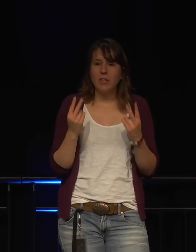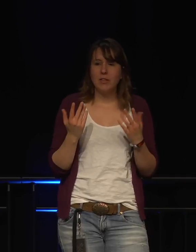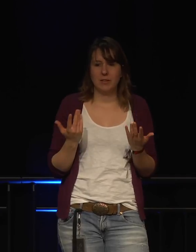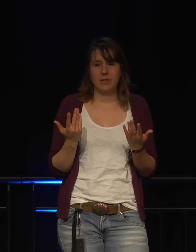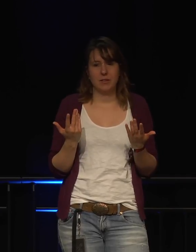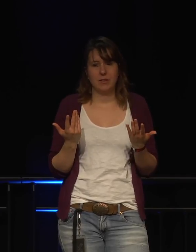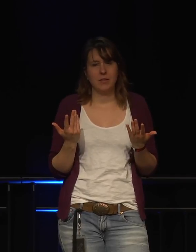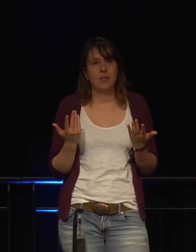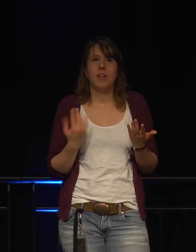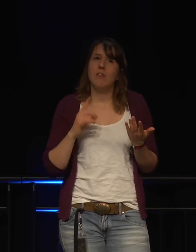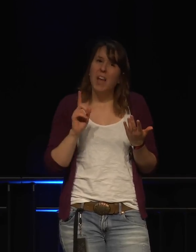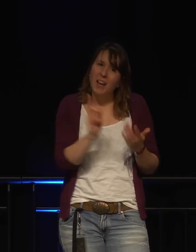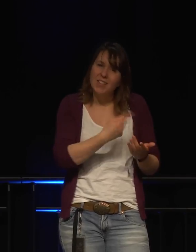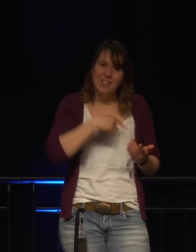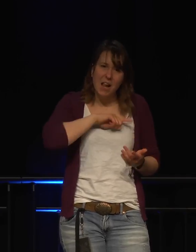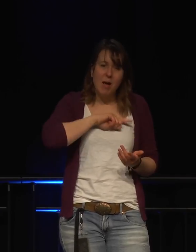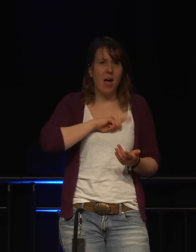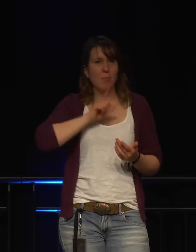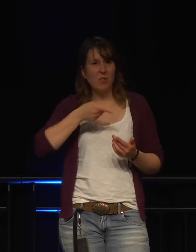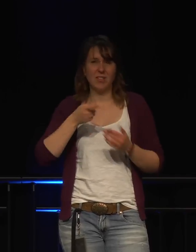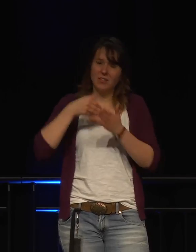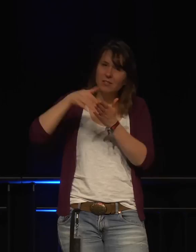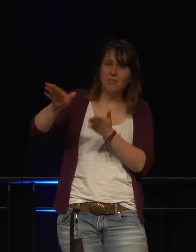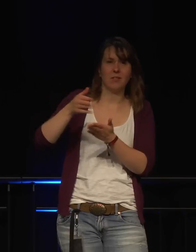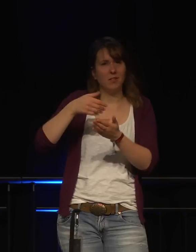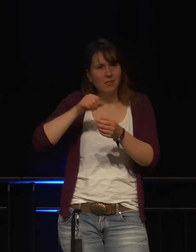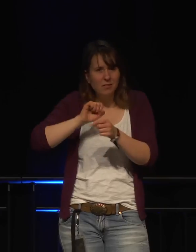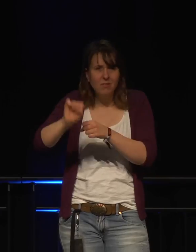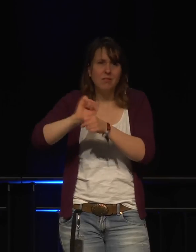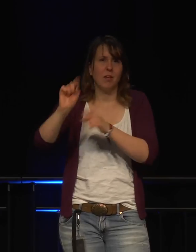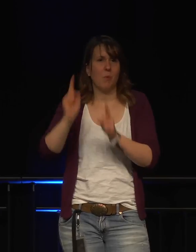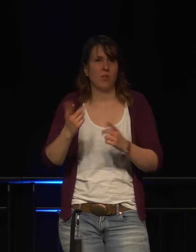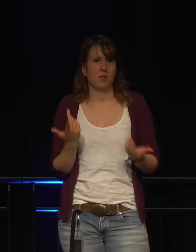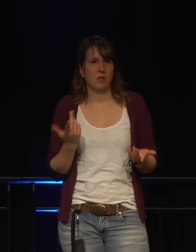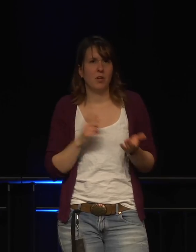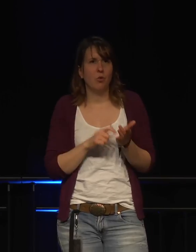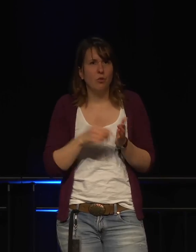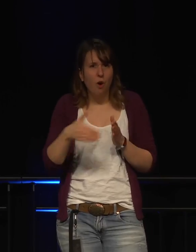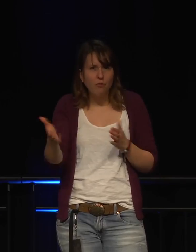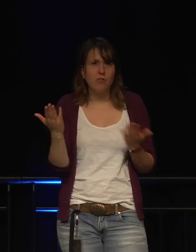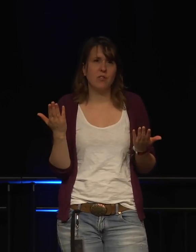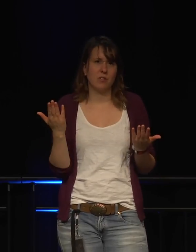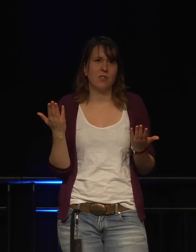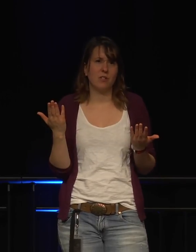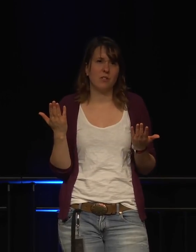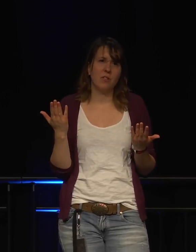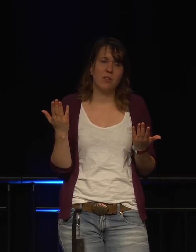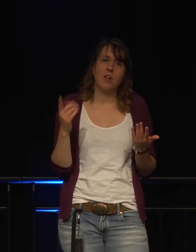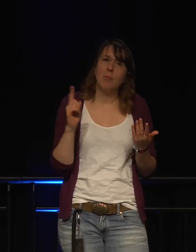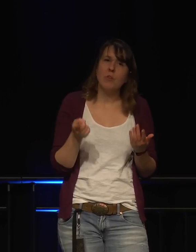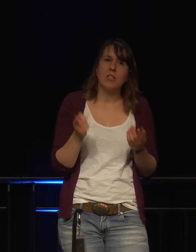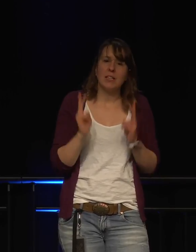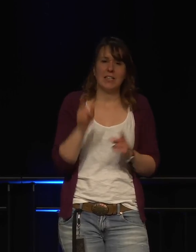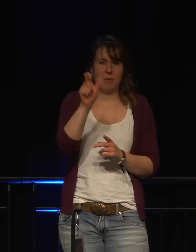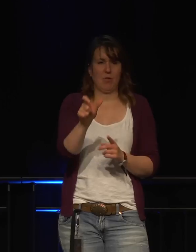También deberíamos forzarlos a que nos den direcciones de email en lo que se puedan avisar de problemas de